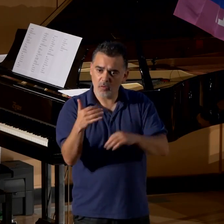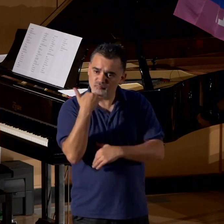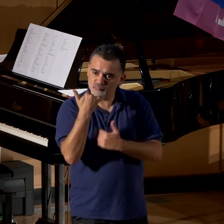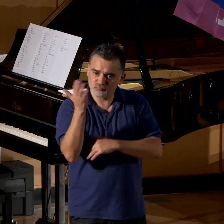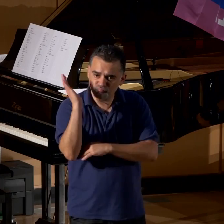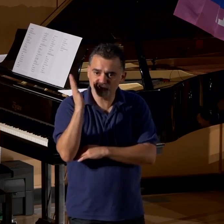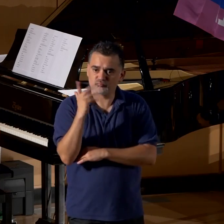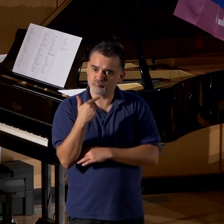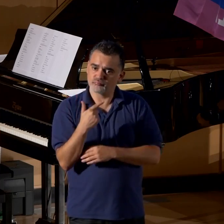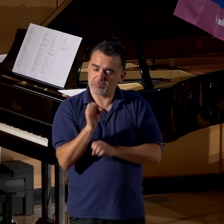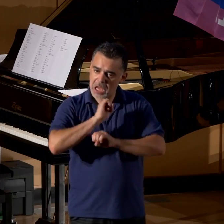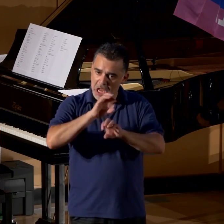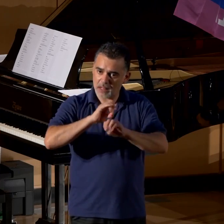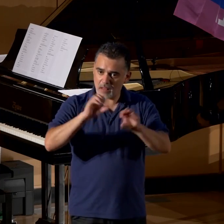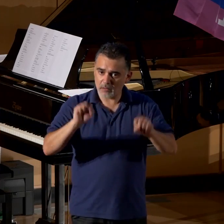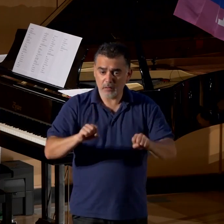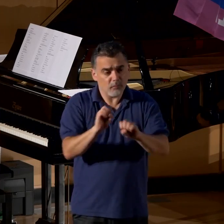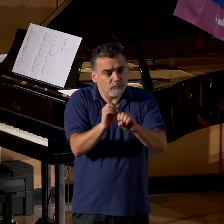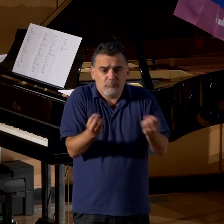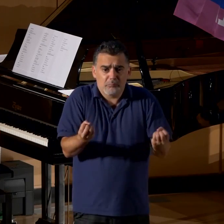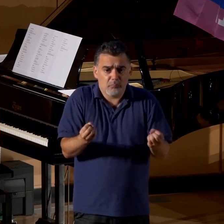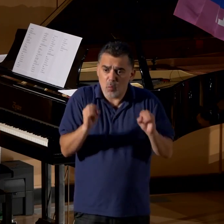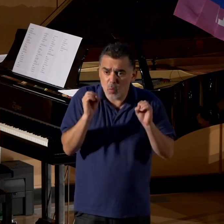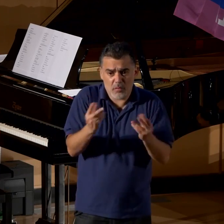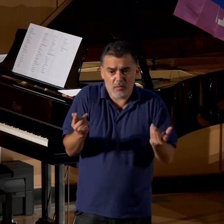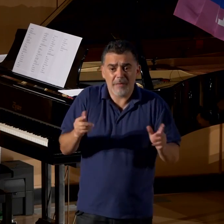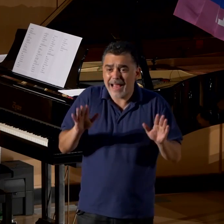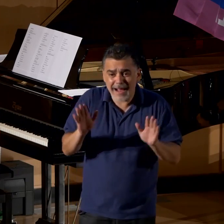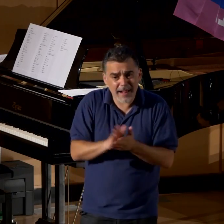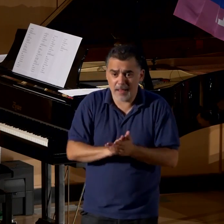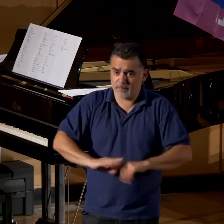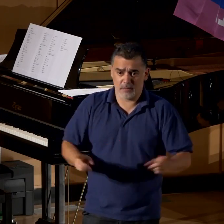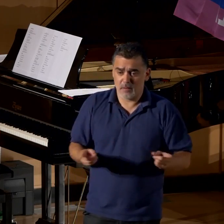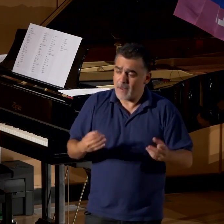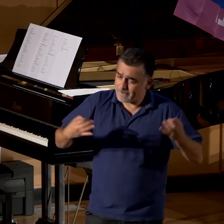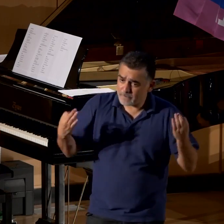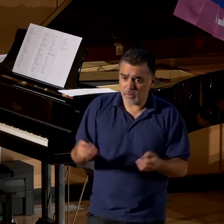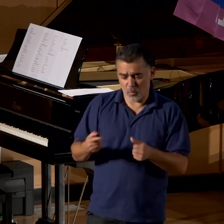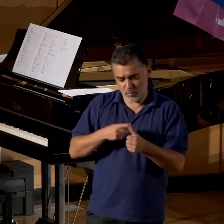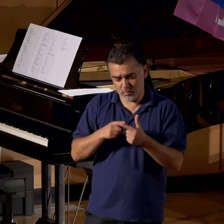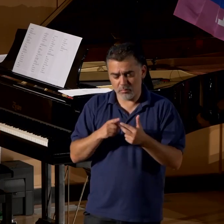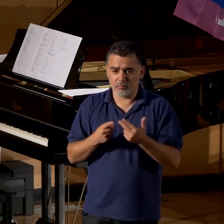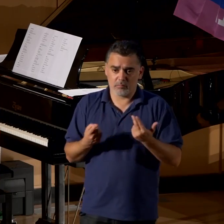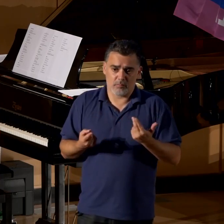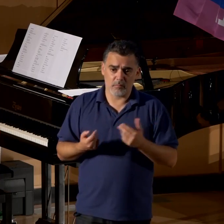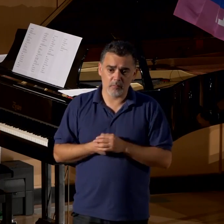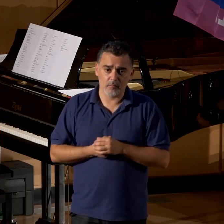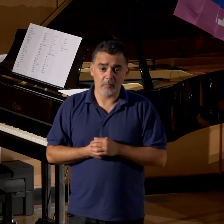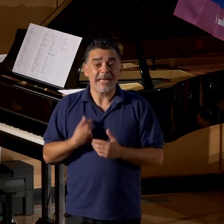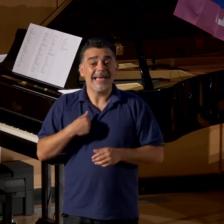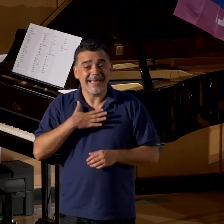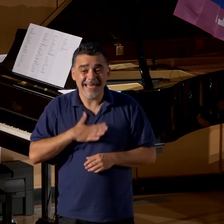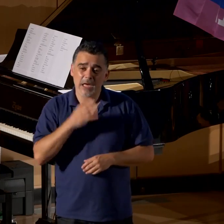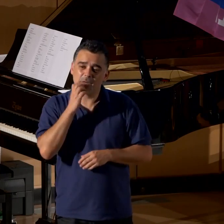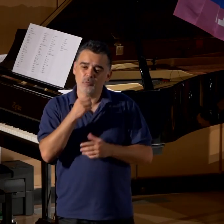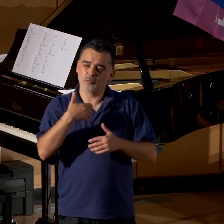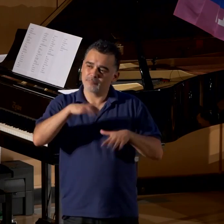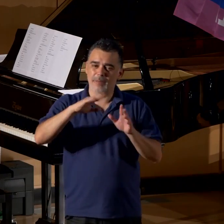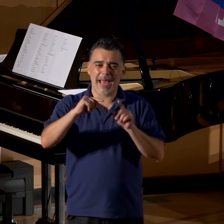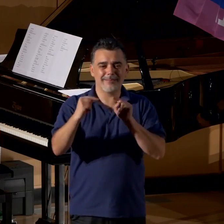zu sagen, okay, es funktioniert nicht. Ja? Oder wir brauchen das oder wir, und da würde ich gerne in einem Dialog